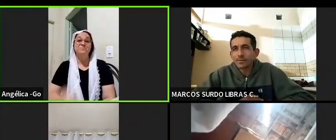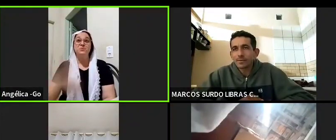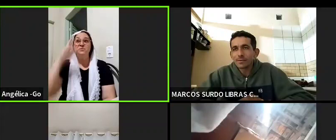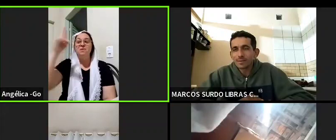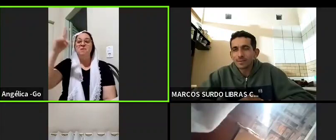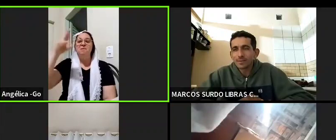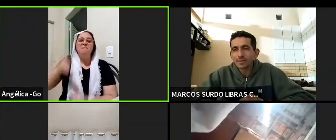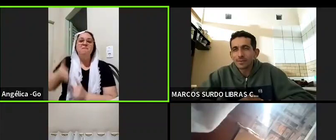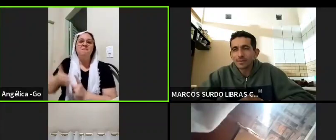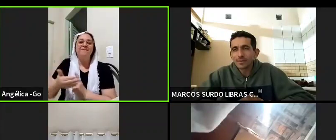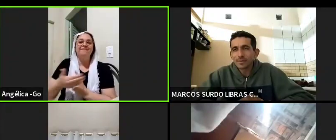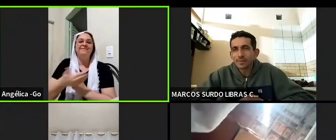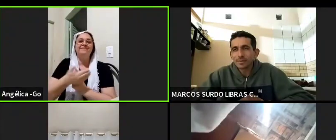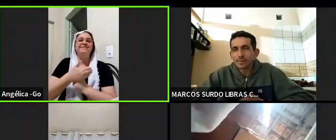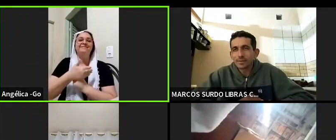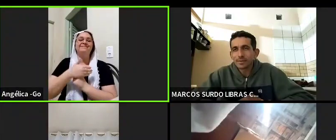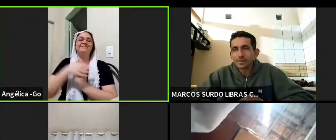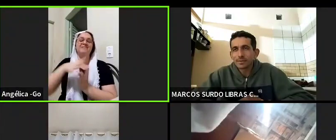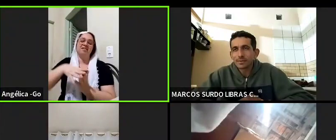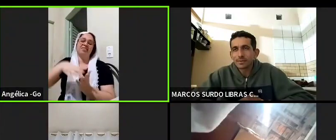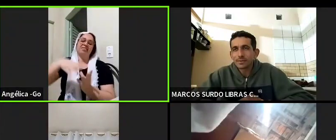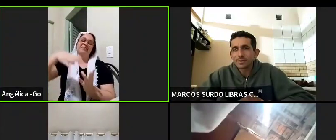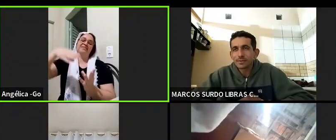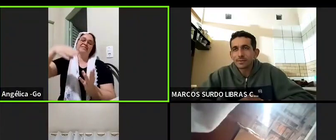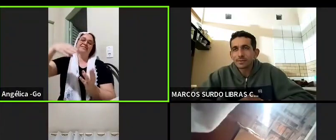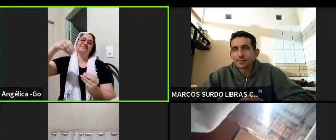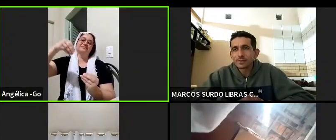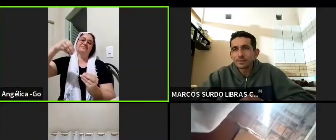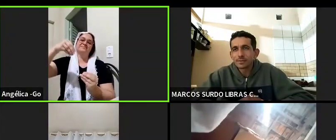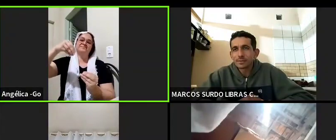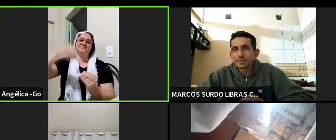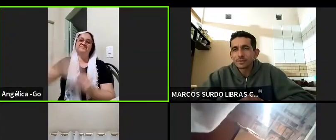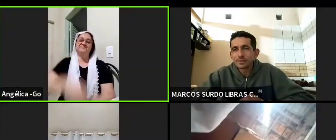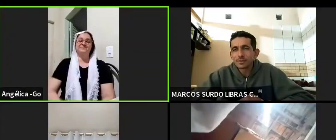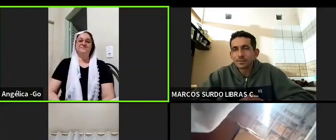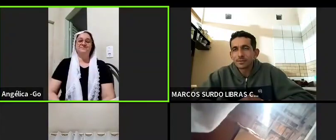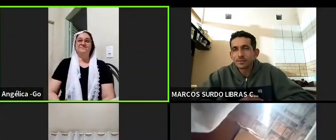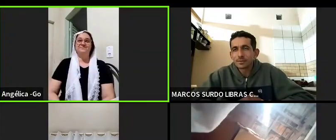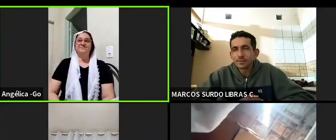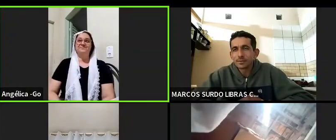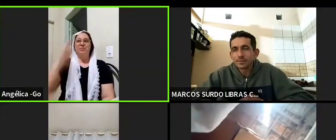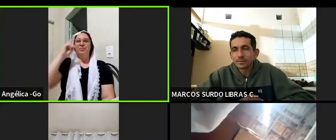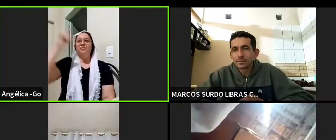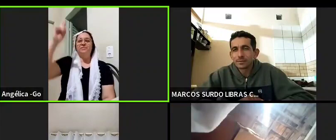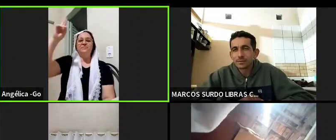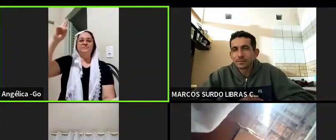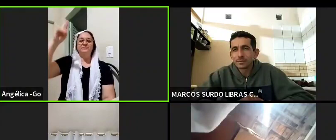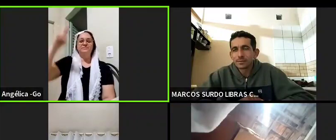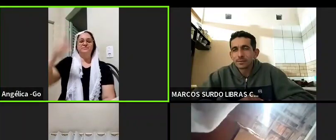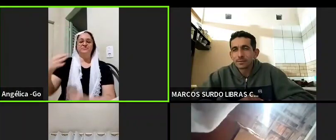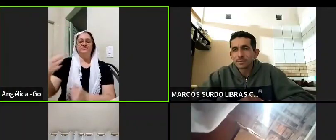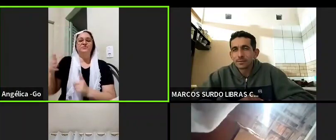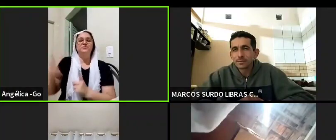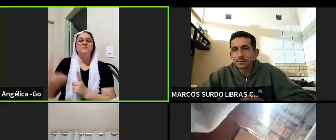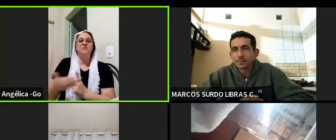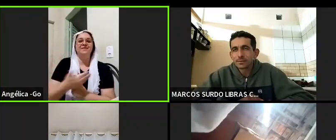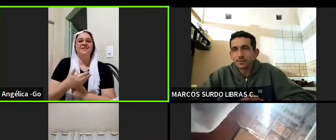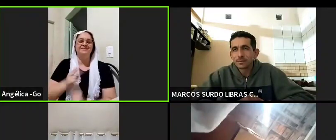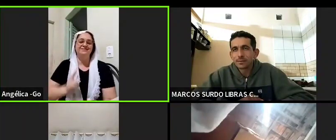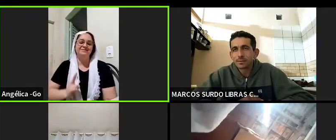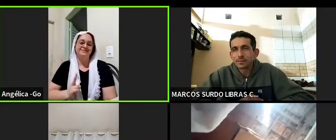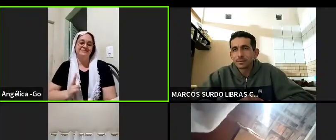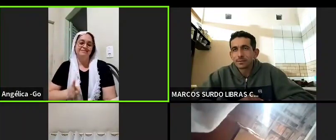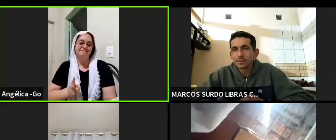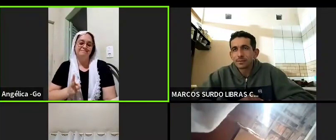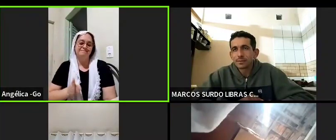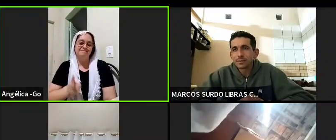Senhor guardará a tua entrada e a tua saída, desde agora e